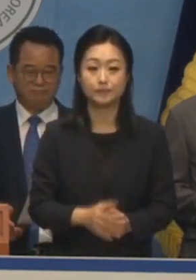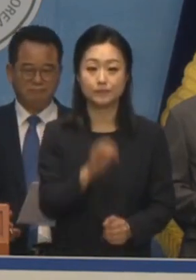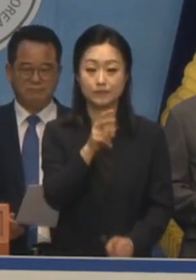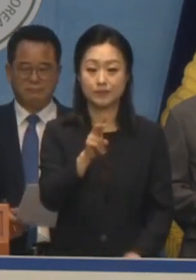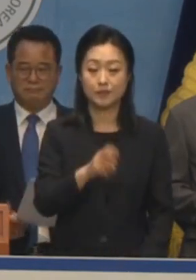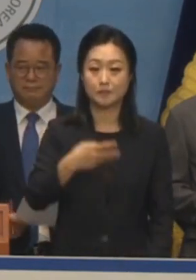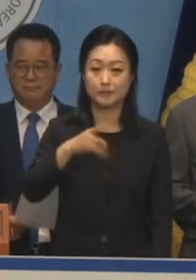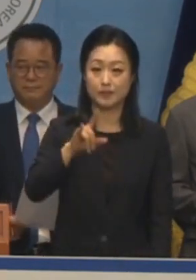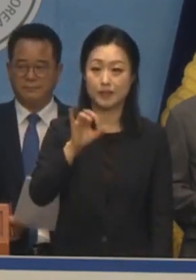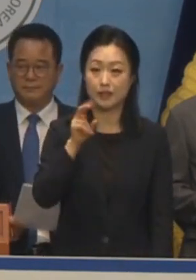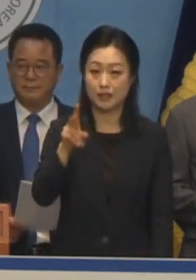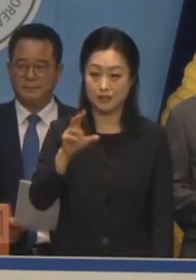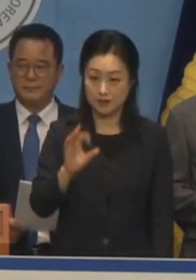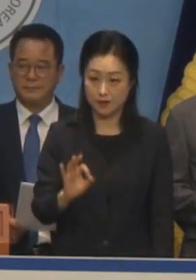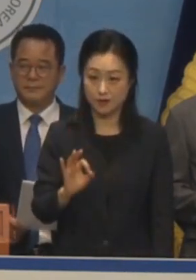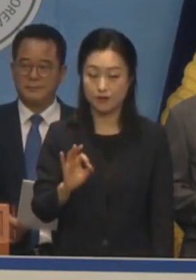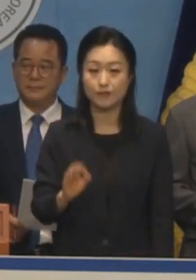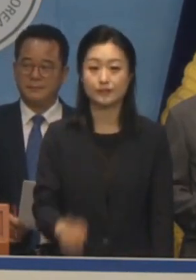염태영 의원님,